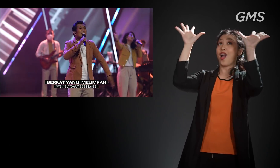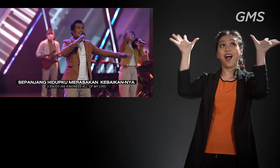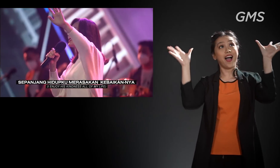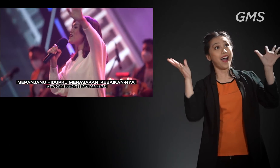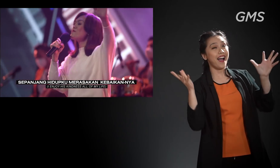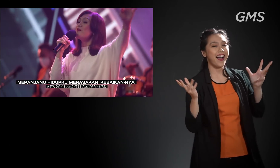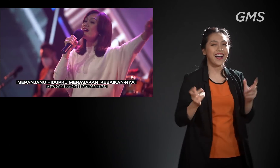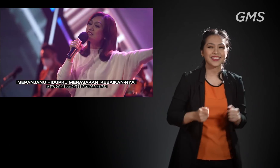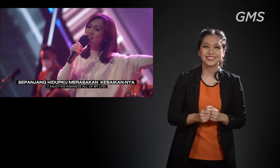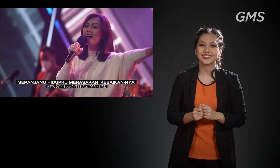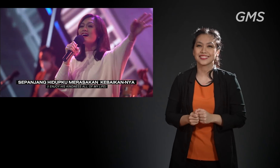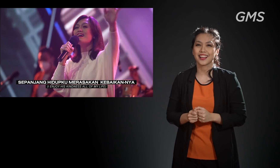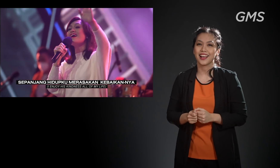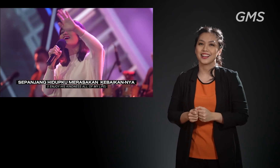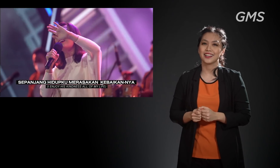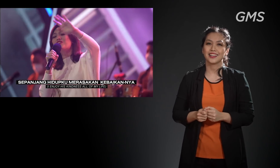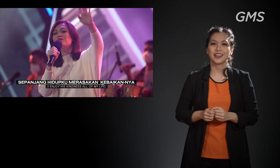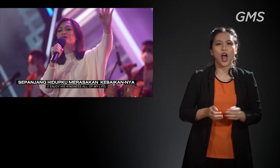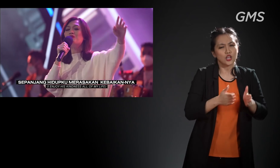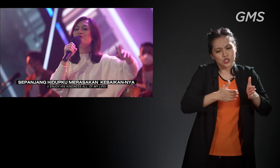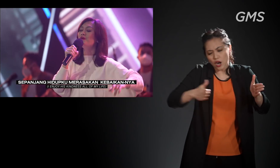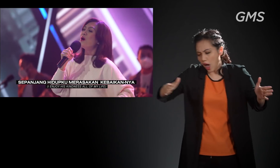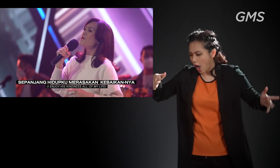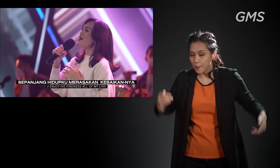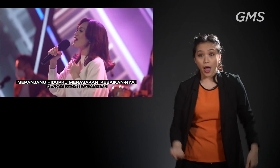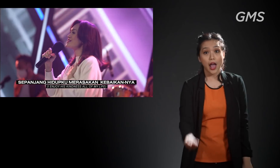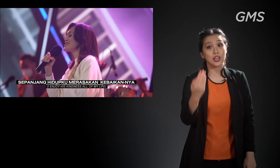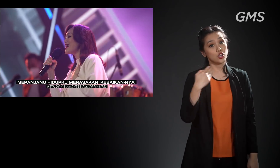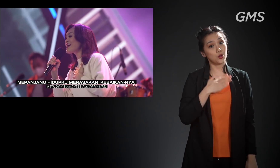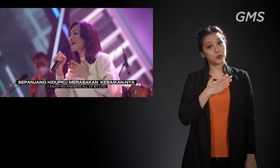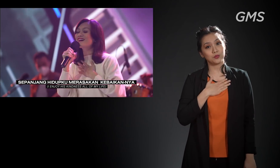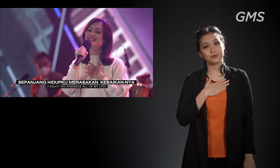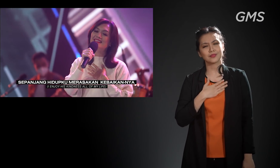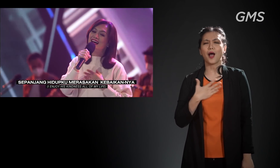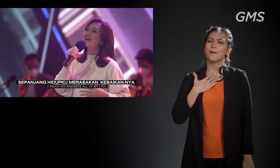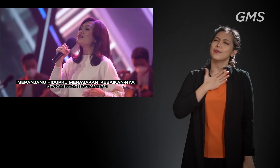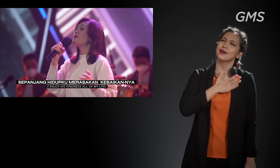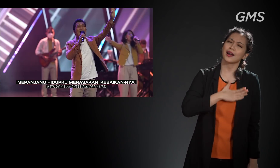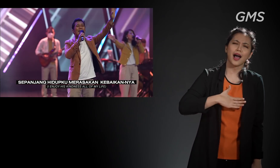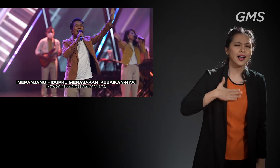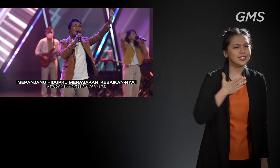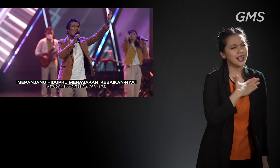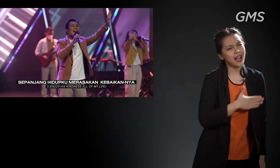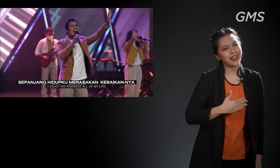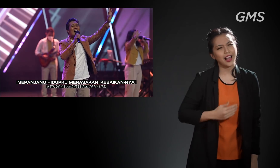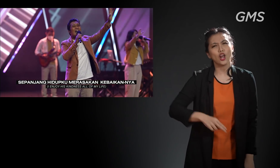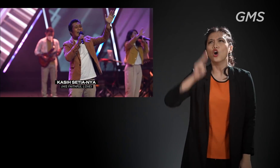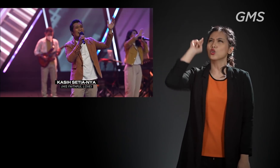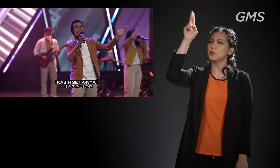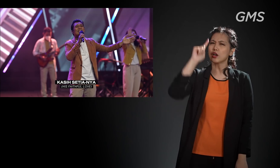melimpah. Sepanjang hidupku merasakan